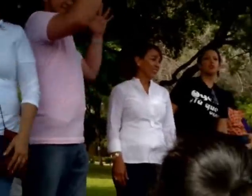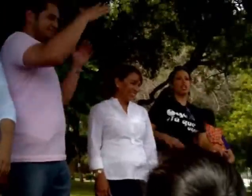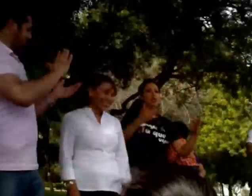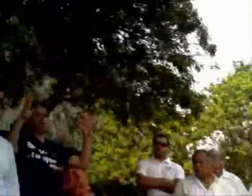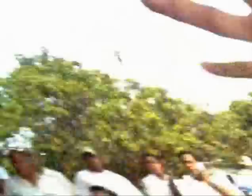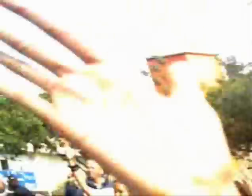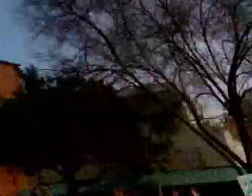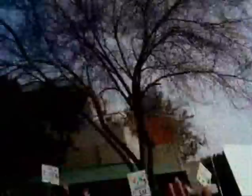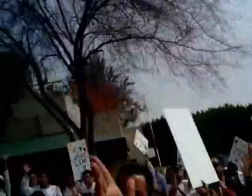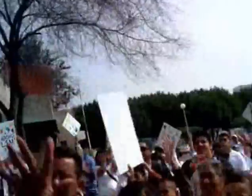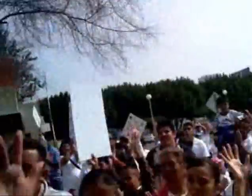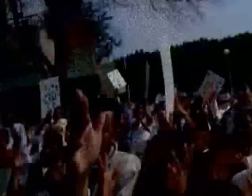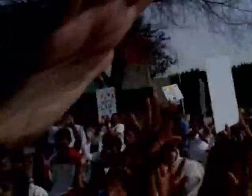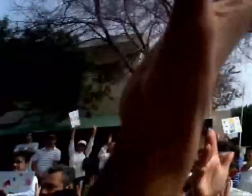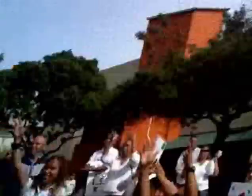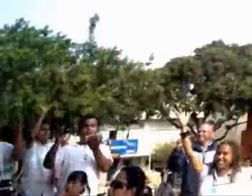Por favor, vamos a la